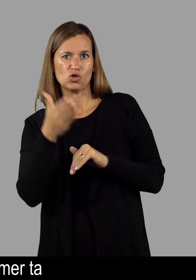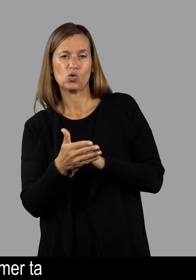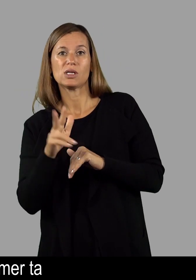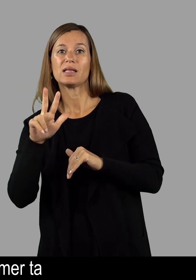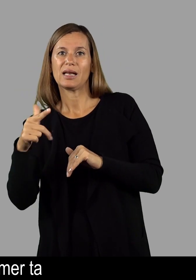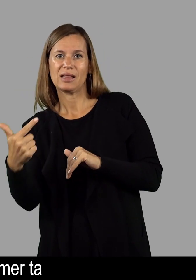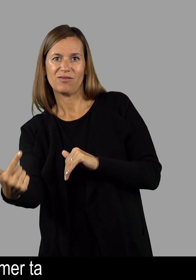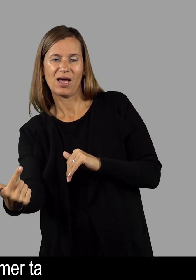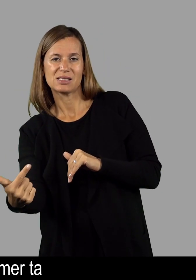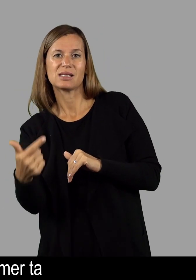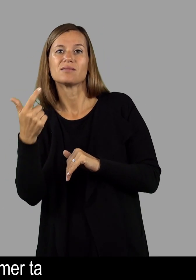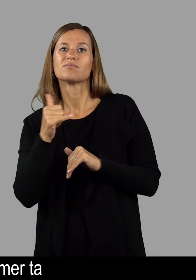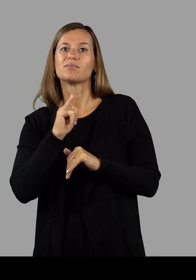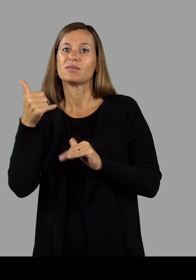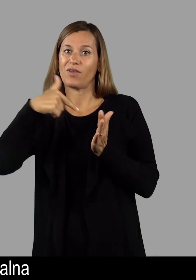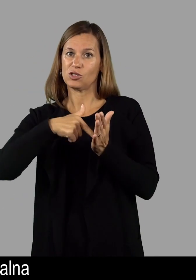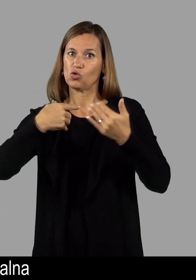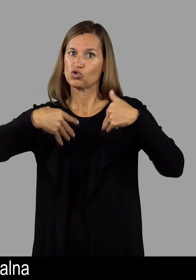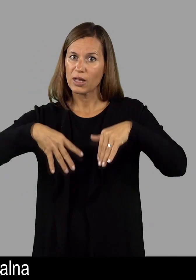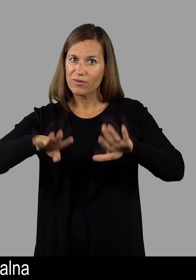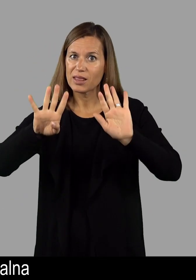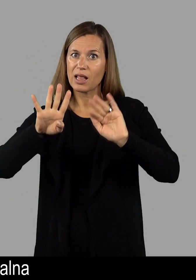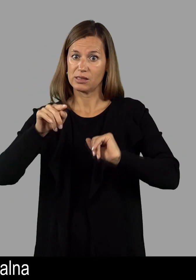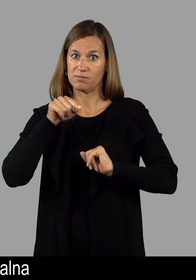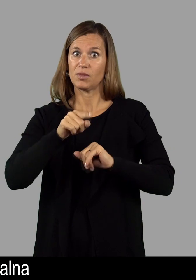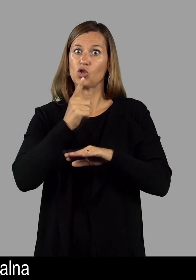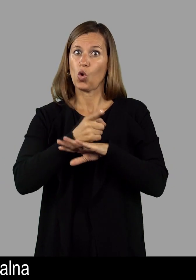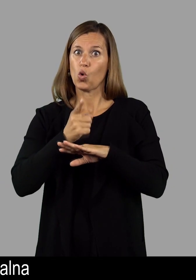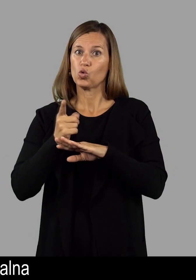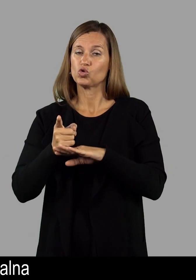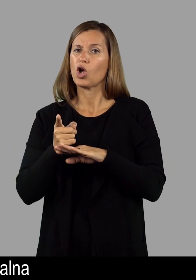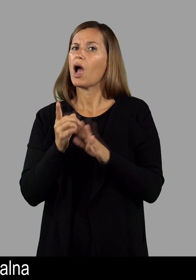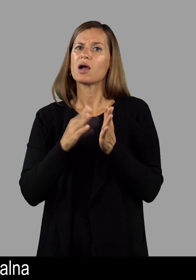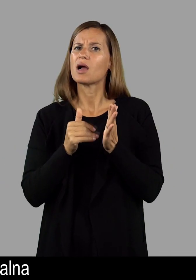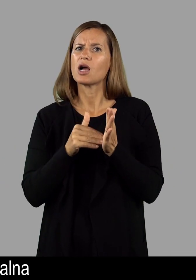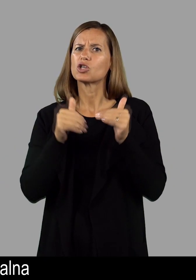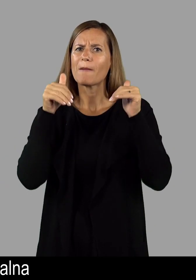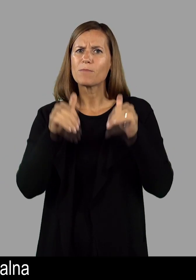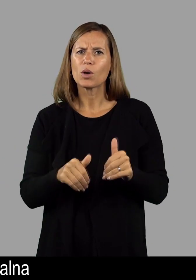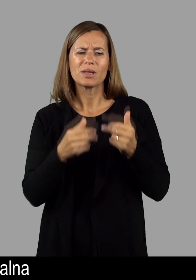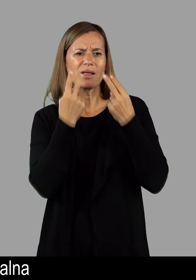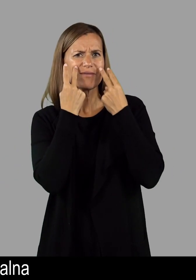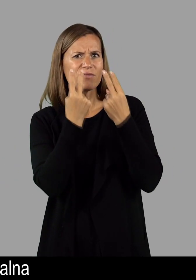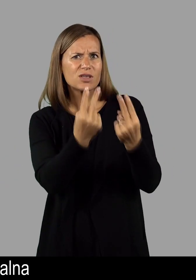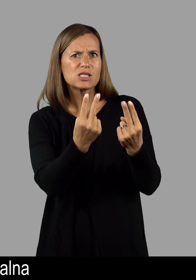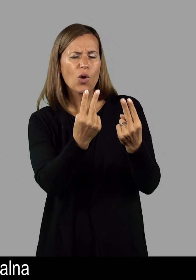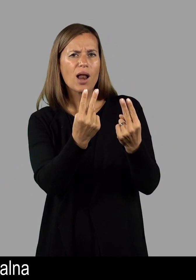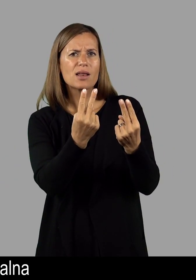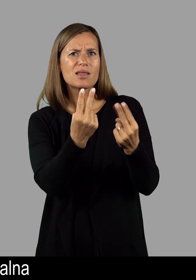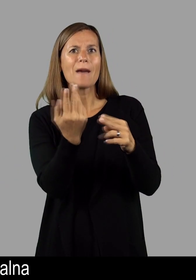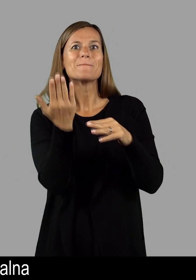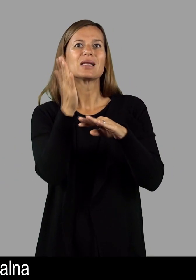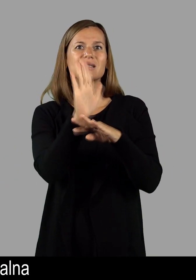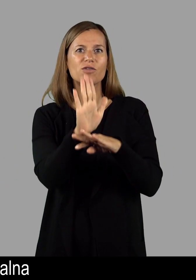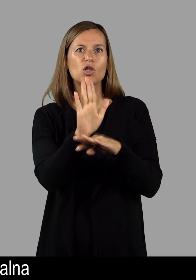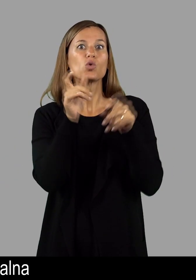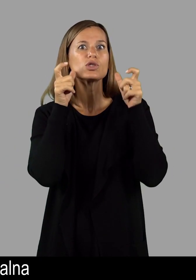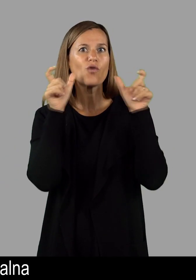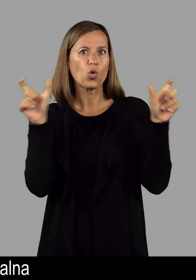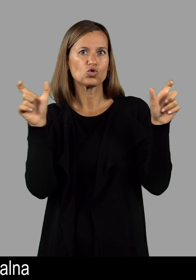20071/23 iz leta 2019, ki določa, kakšna naj bo vizualna predstavitev zvočnih